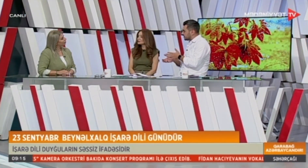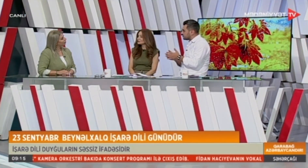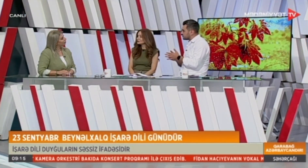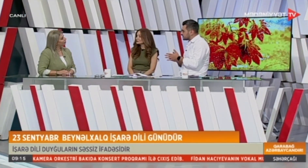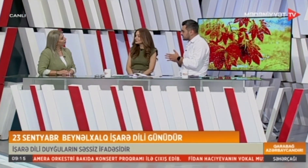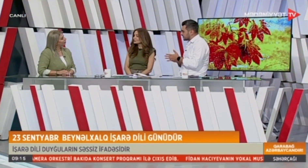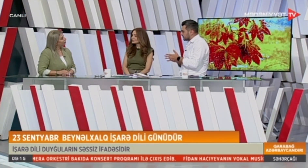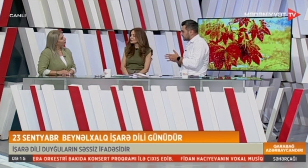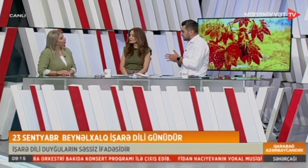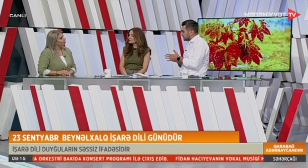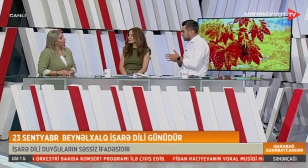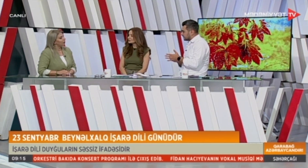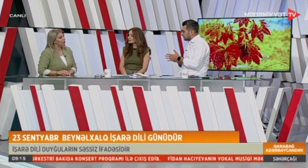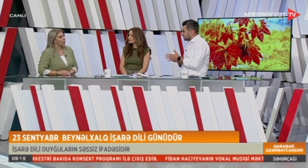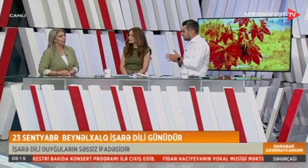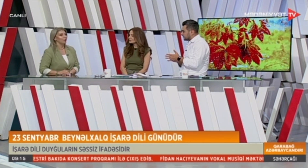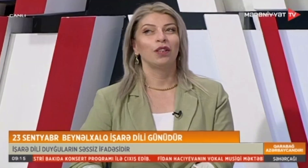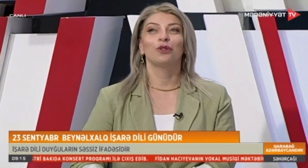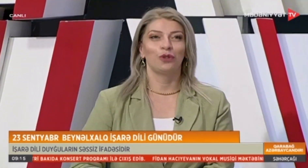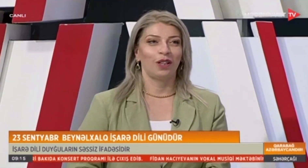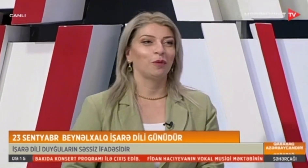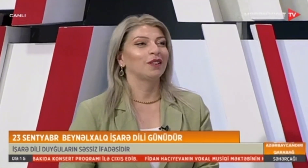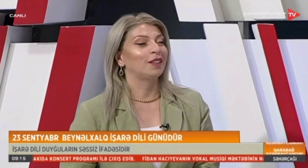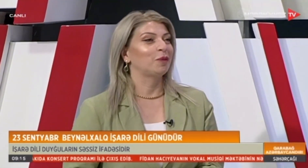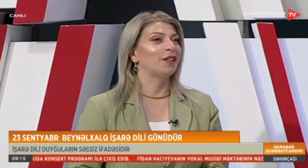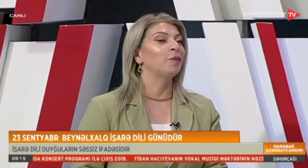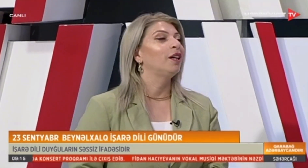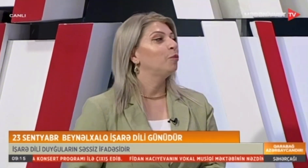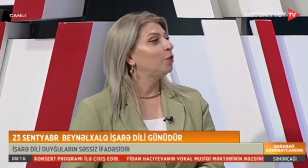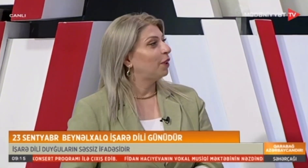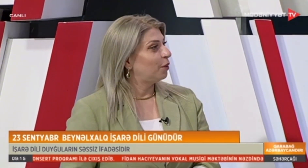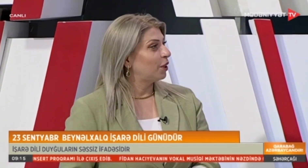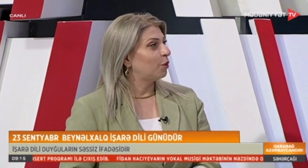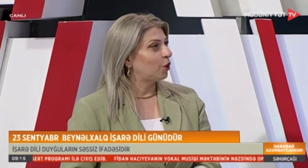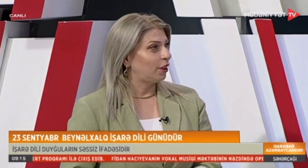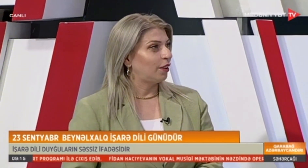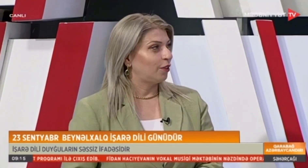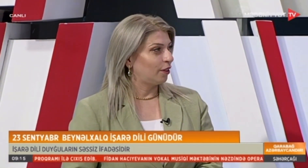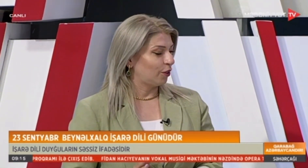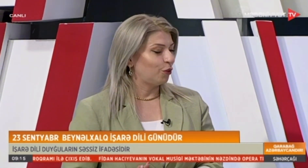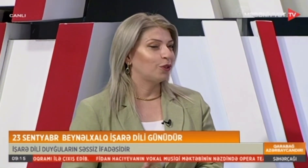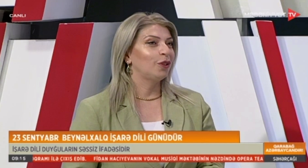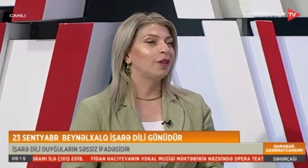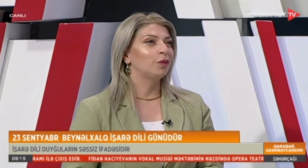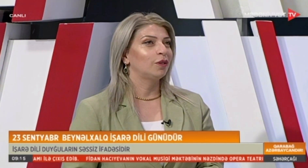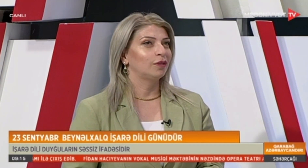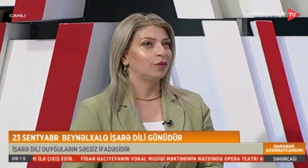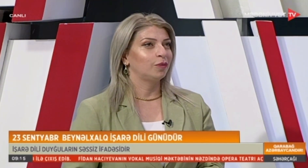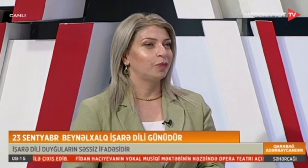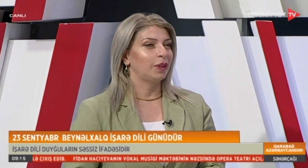yoxsa necə? Ümumiyyətlə, belə deyim də, ilk öncə hamını salamlayıram. Bugün bildiyimiz kimi jest dili günüdür və bu, belə deyim